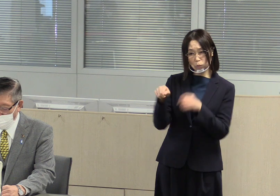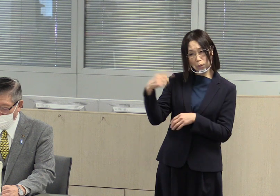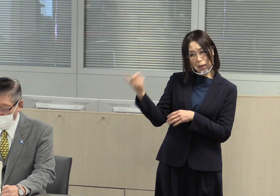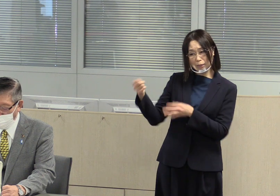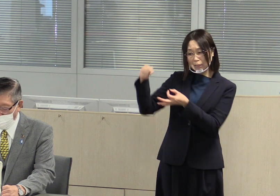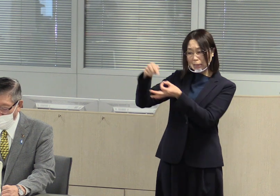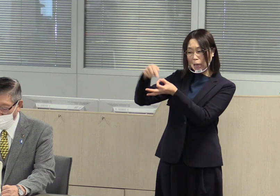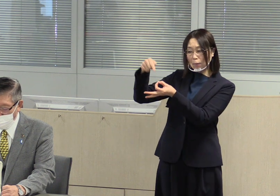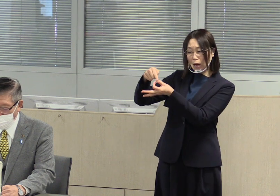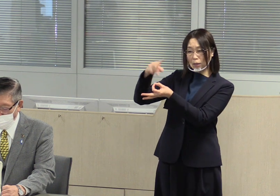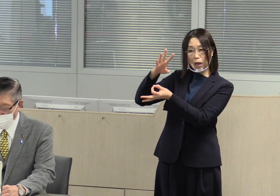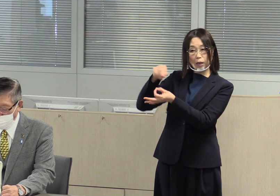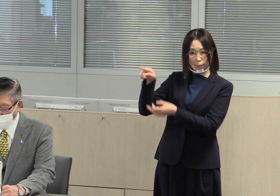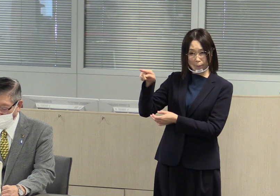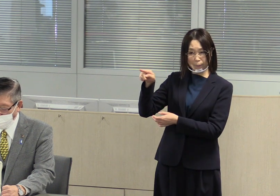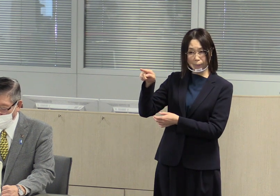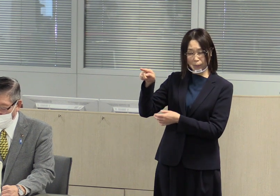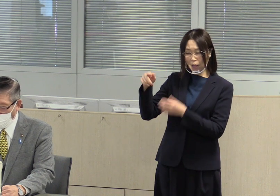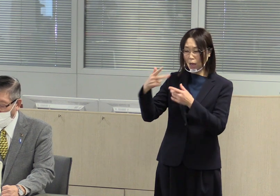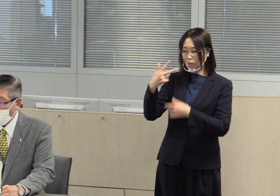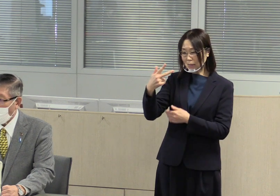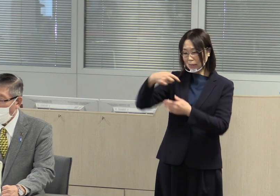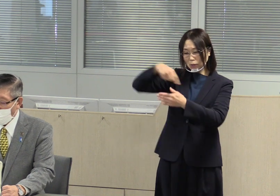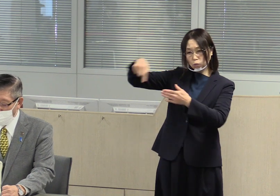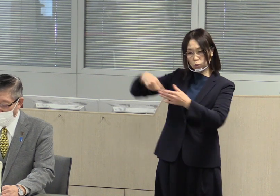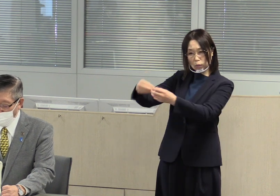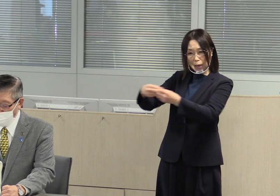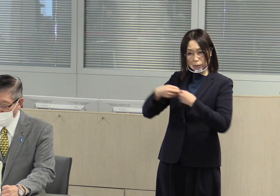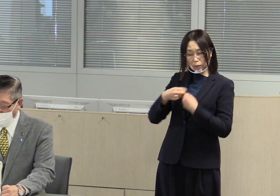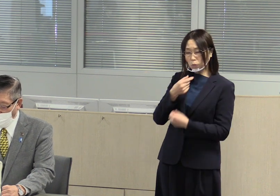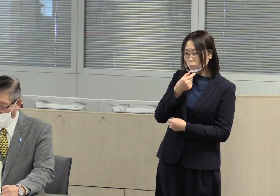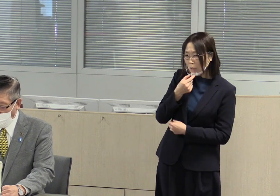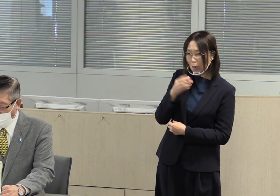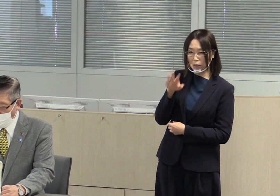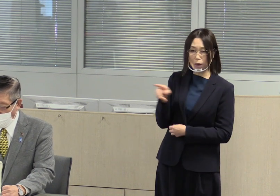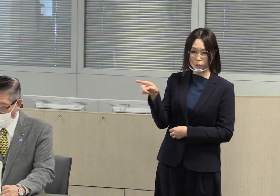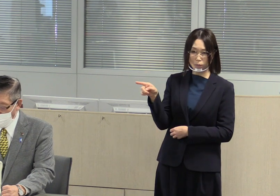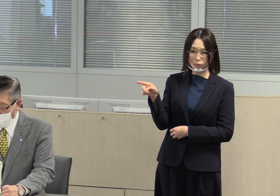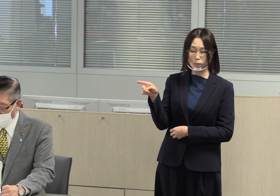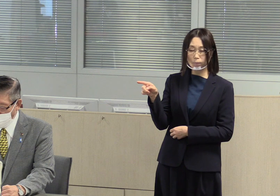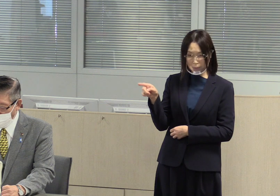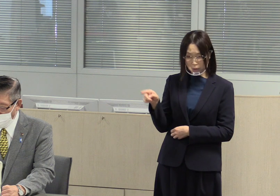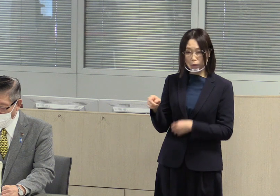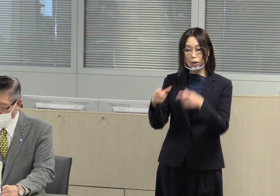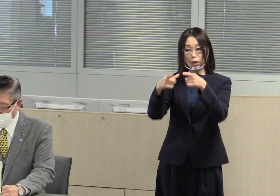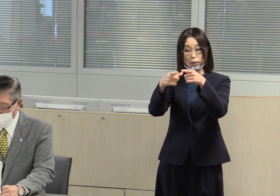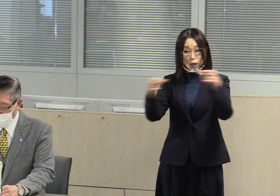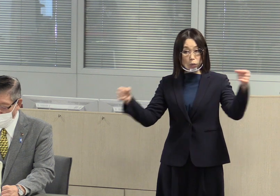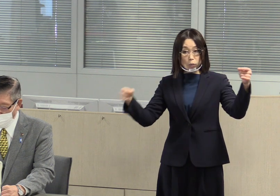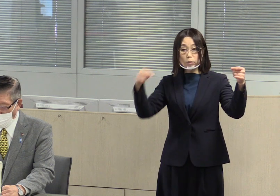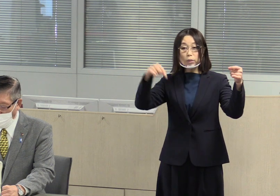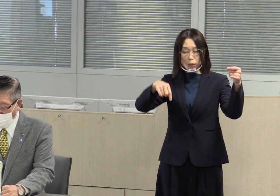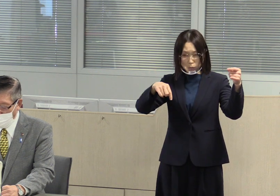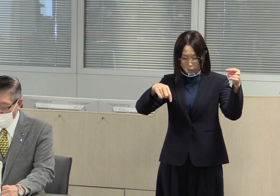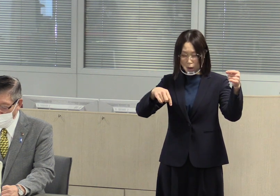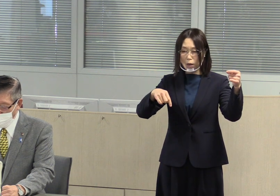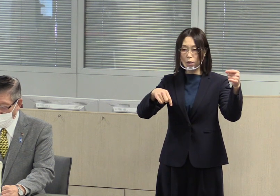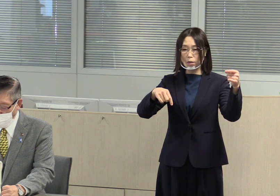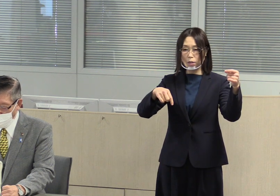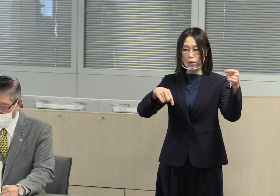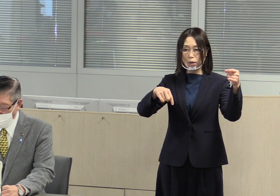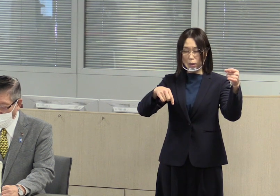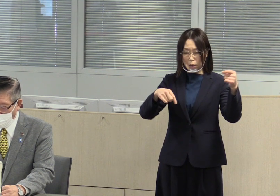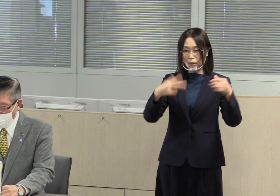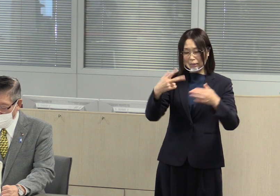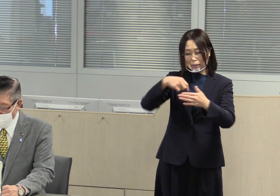の疑い例が確認されてございます。また全国的には、これまで感染者が少なかった地域においても市中